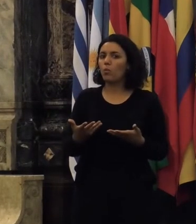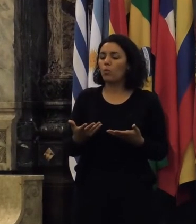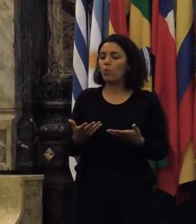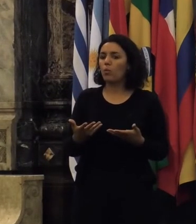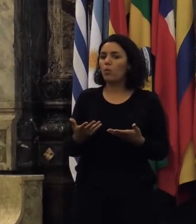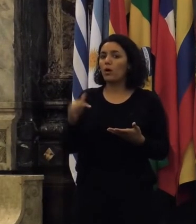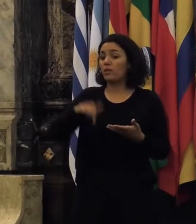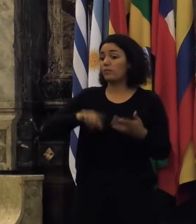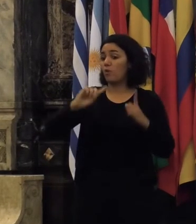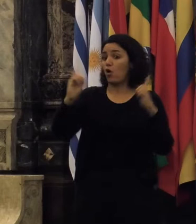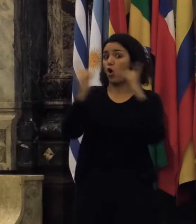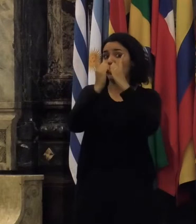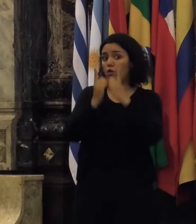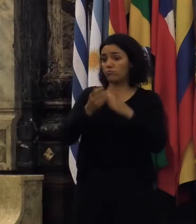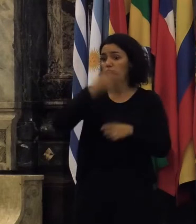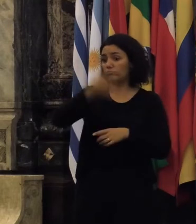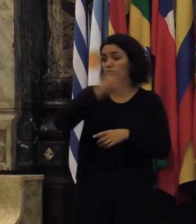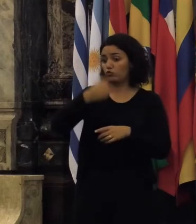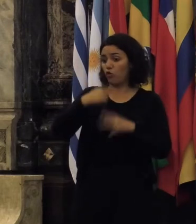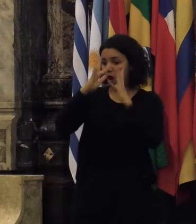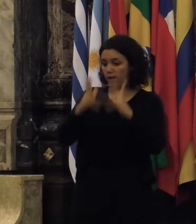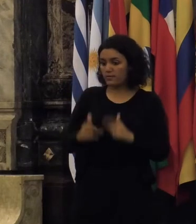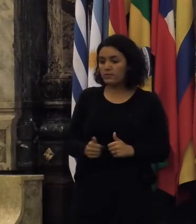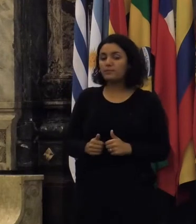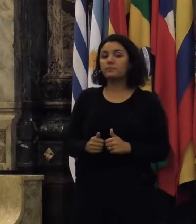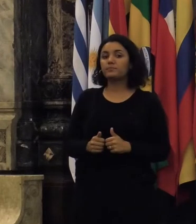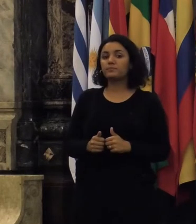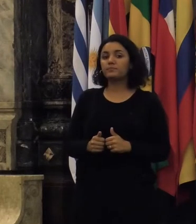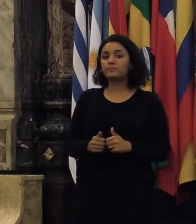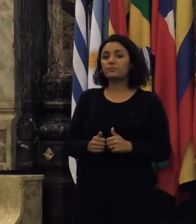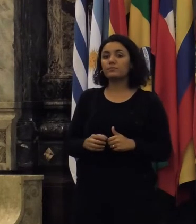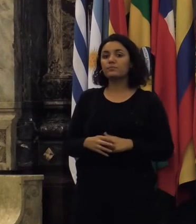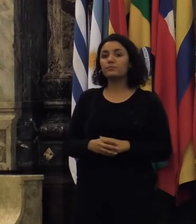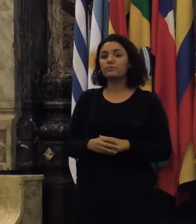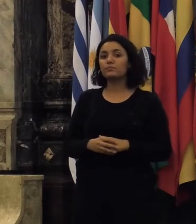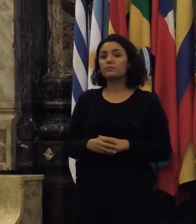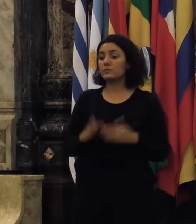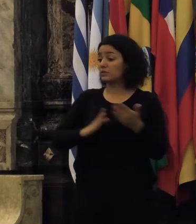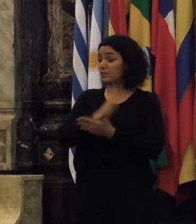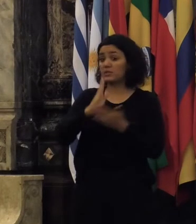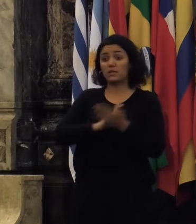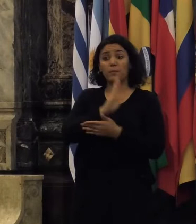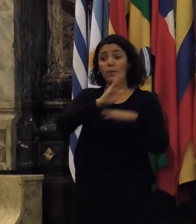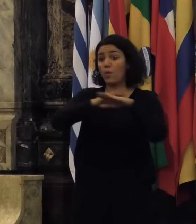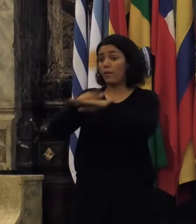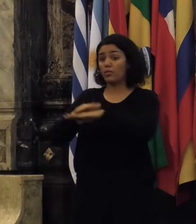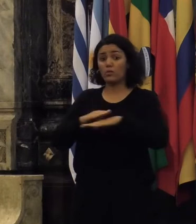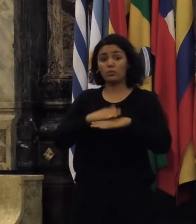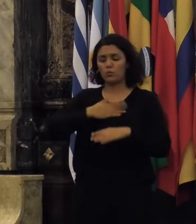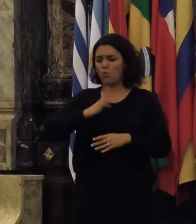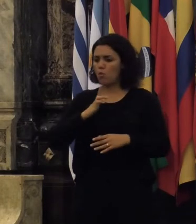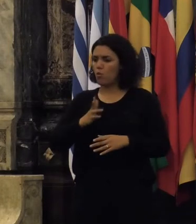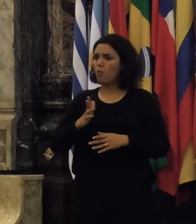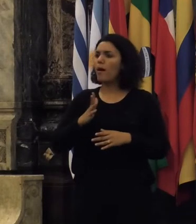este pequeñito ensayo, esta conferencia. Porque como en todos los acontecimientos humanos no vamos a lograr una